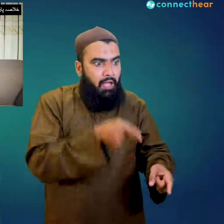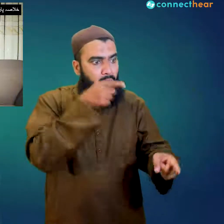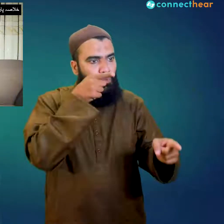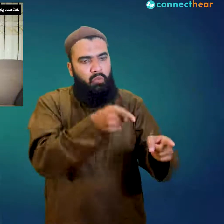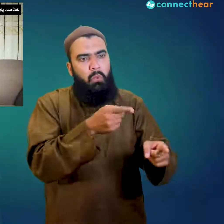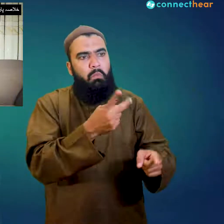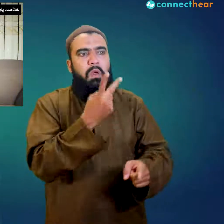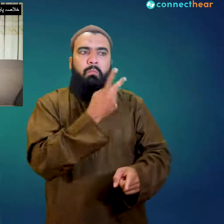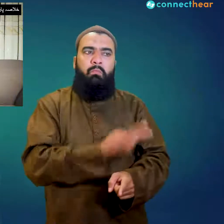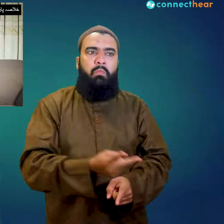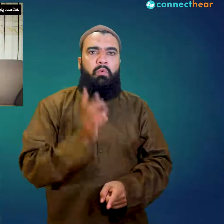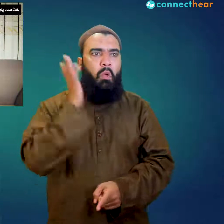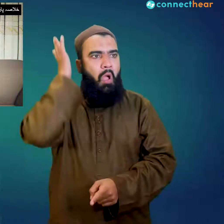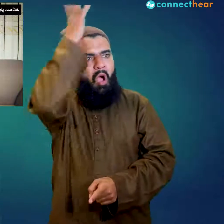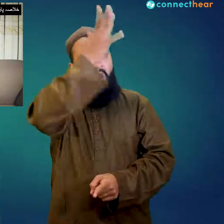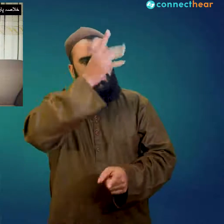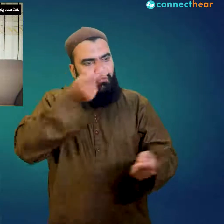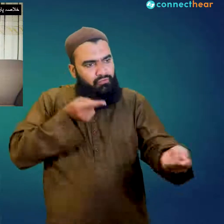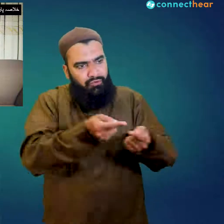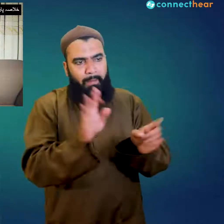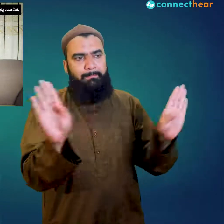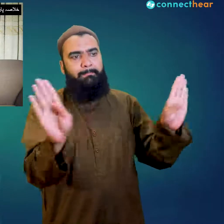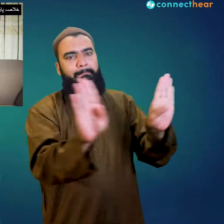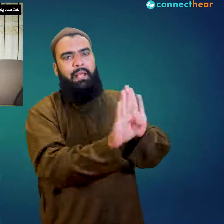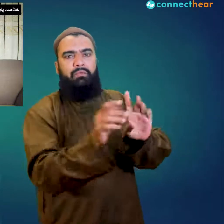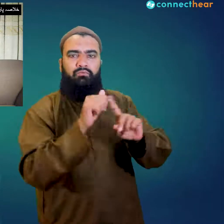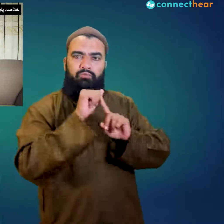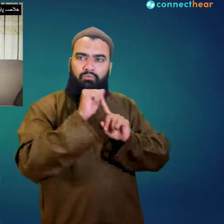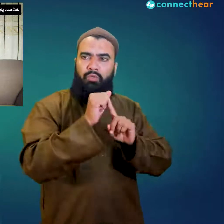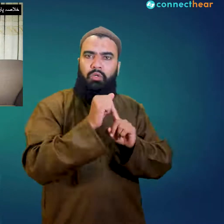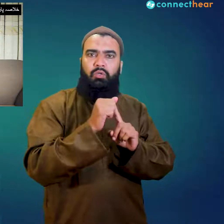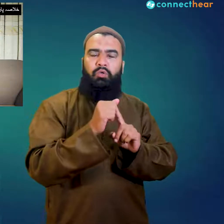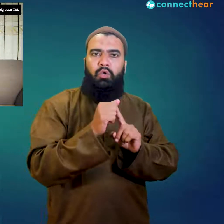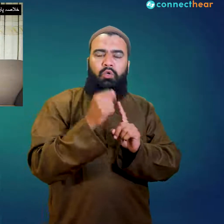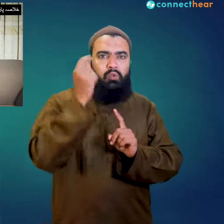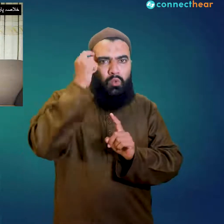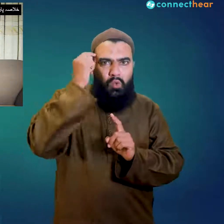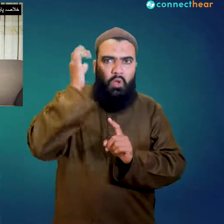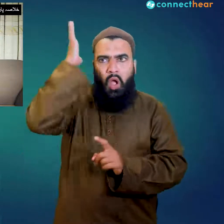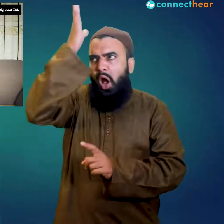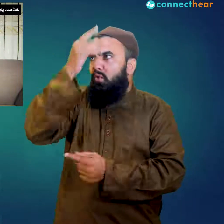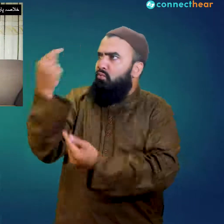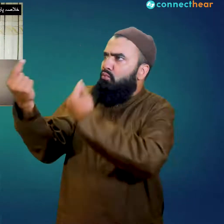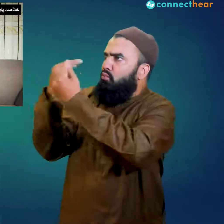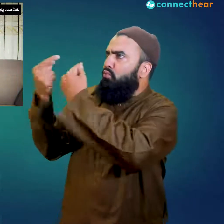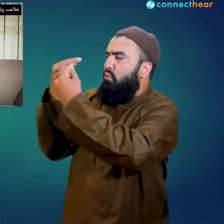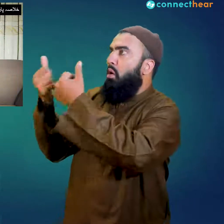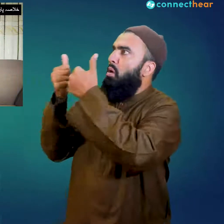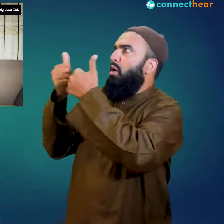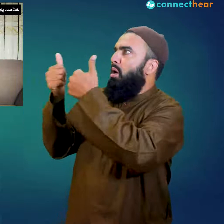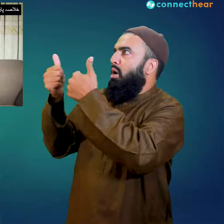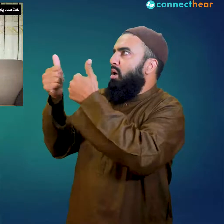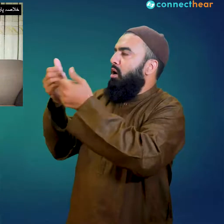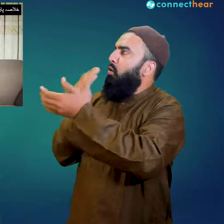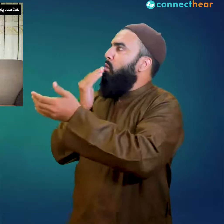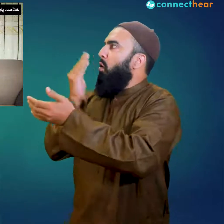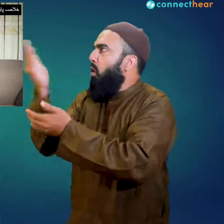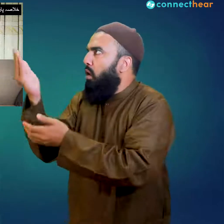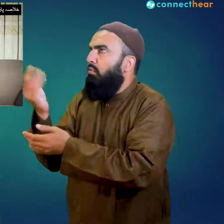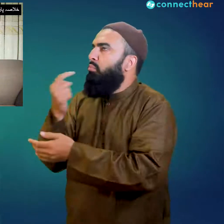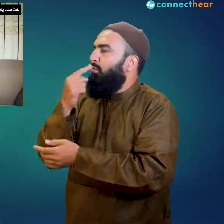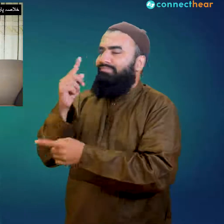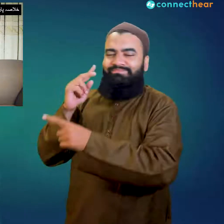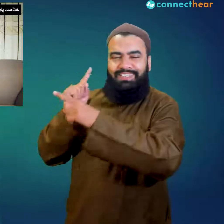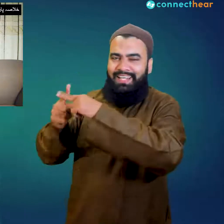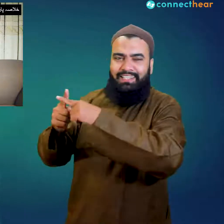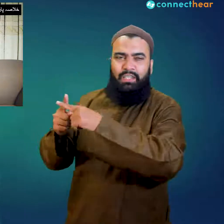تب وہ اہل کفر اہل ایمان سے راضی ہوں گے، اس کے بغیر وہ راضی نہیں ہو سکتے۔ تو اہل ایمان کو فرمایا گیا کہ اگر ان کی باتیں ماننے